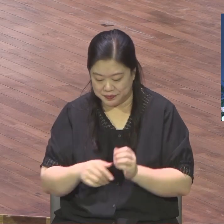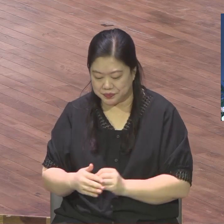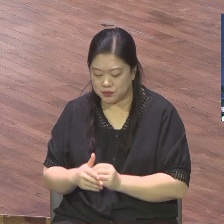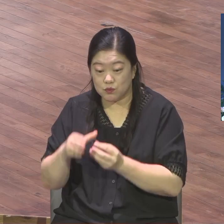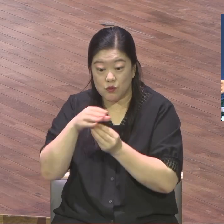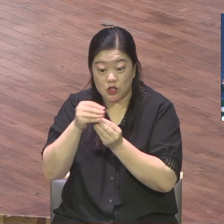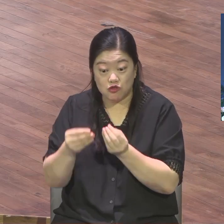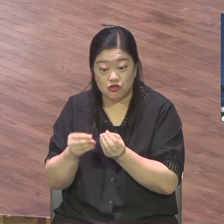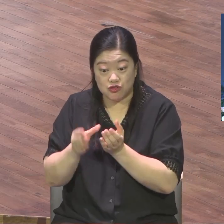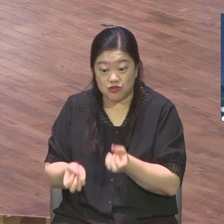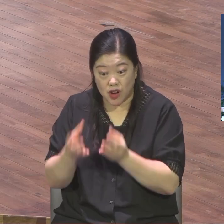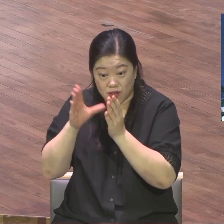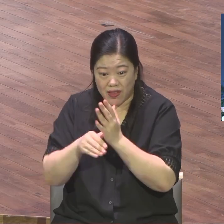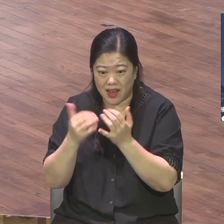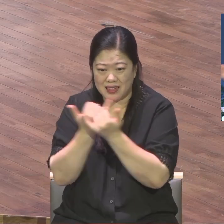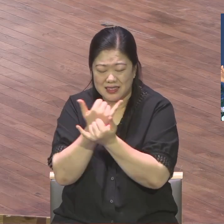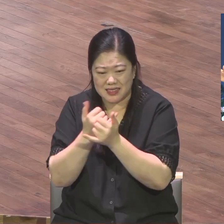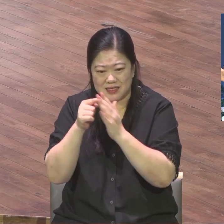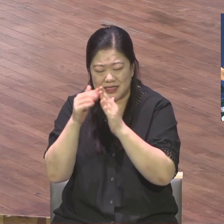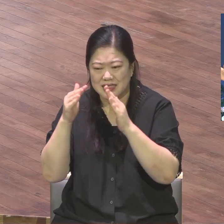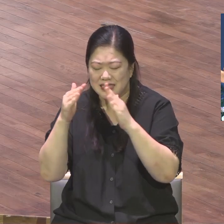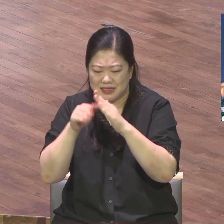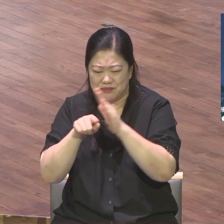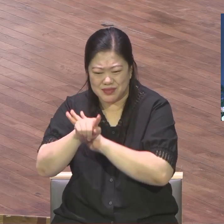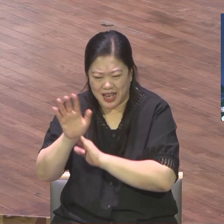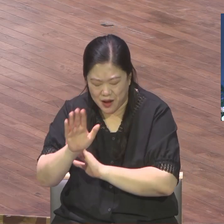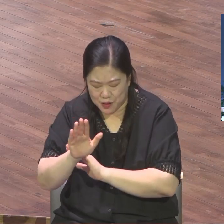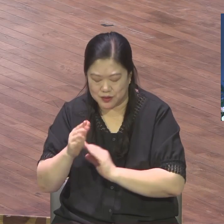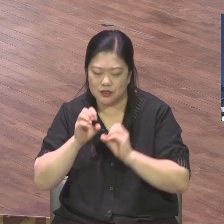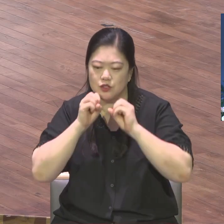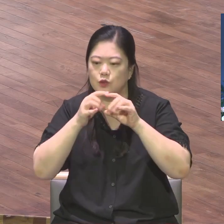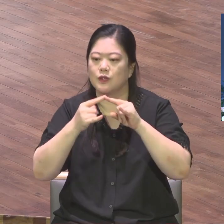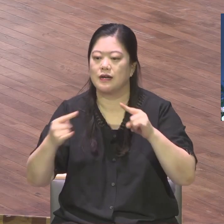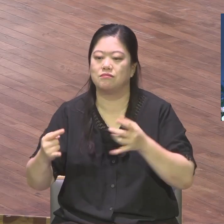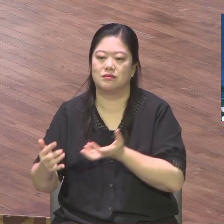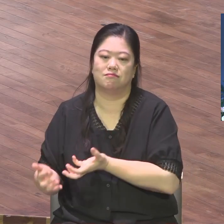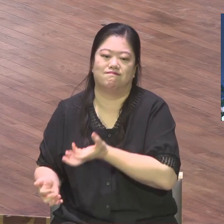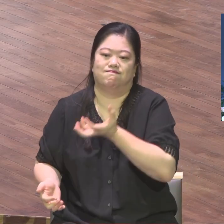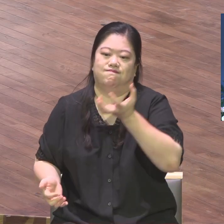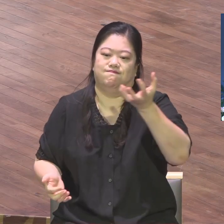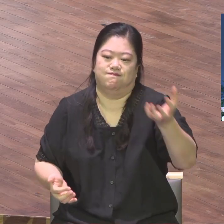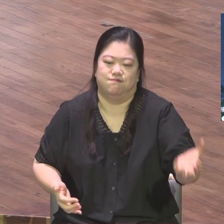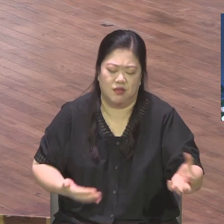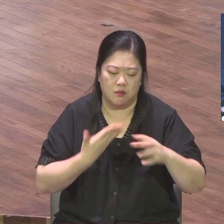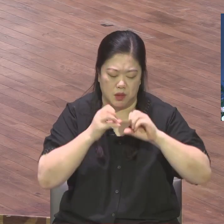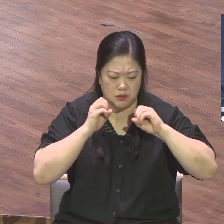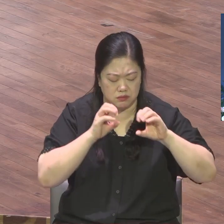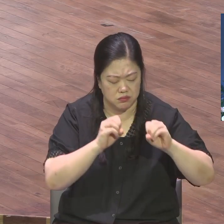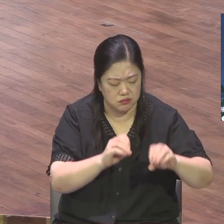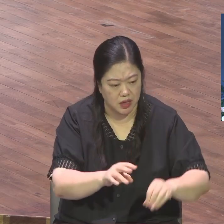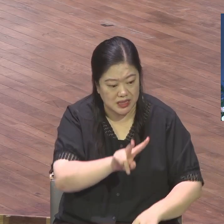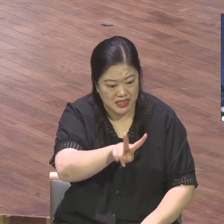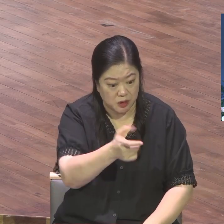시간 들여, 물질 들여 하나님 앞에 한 주간 드렸다.